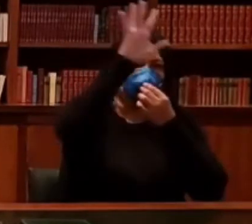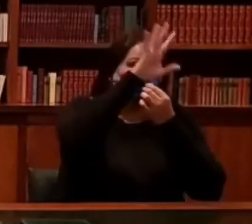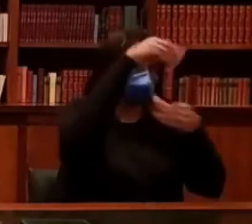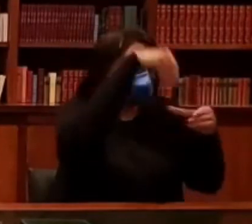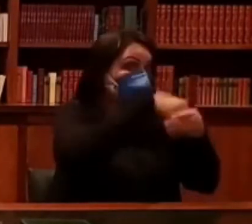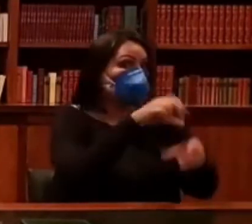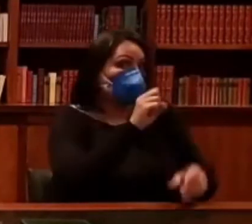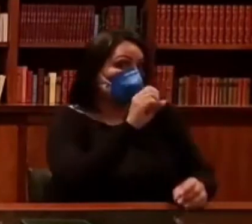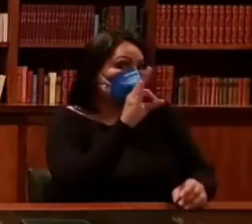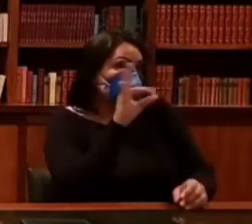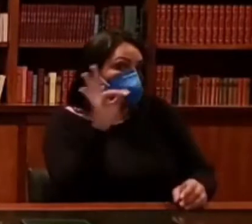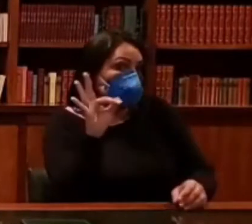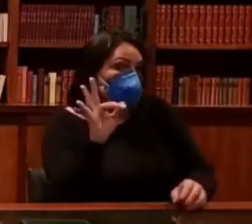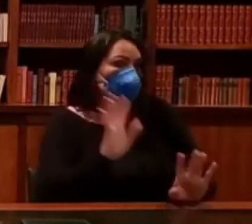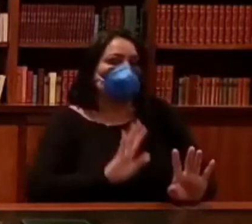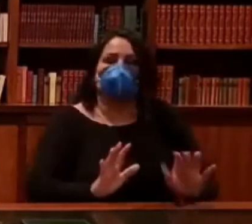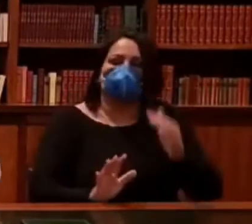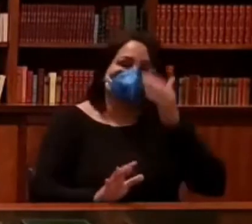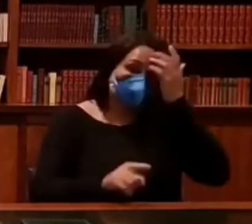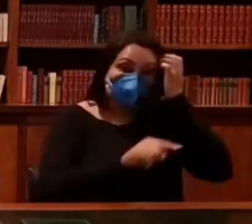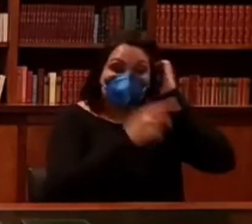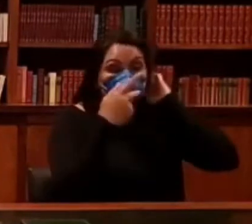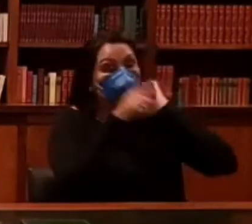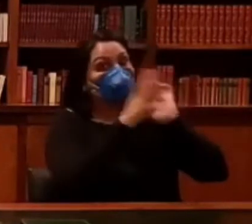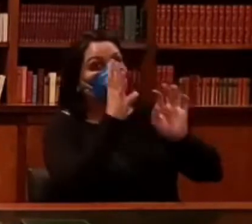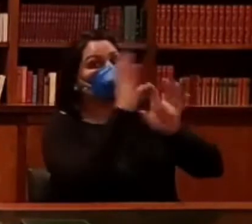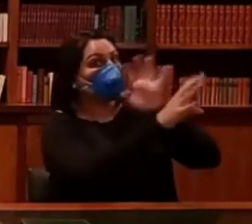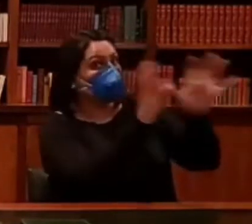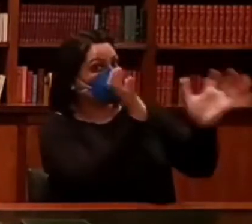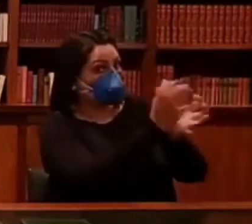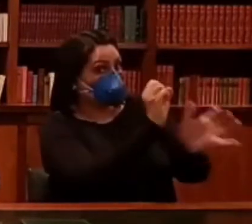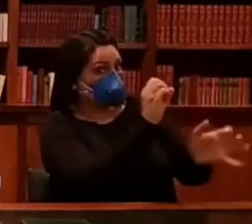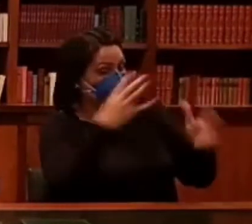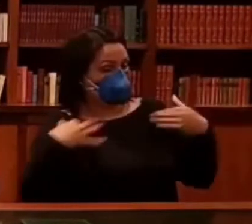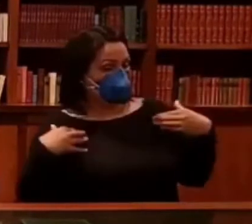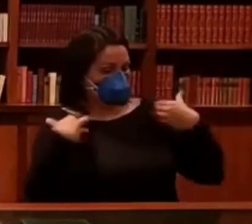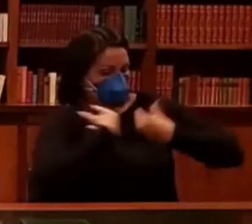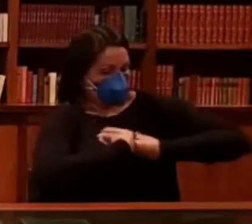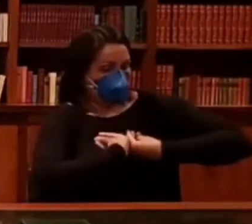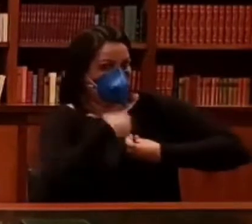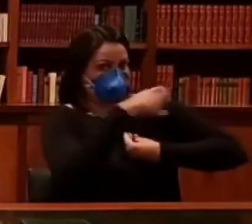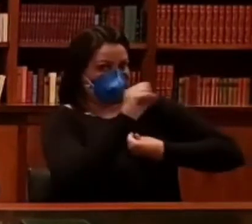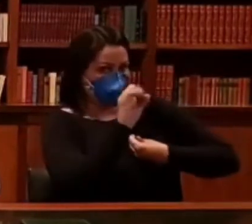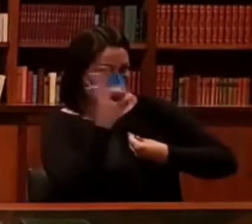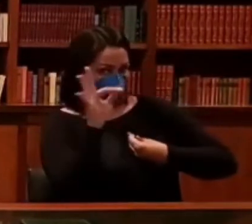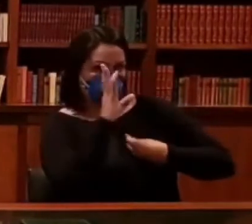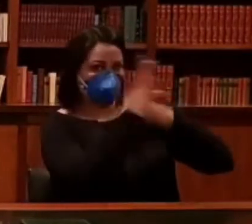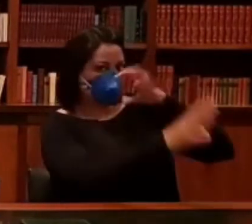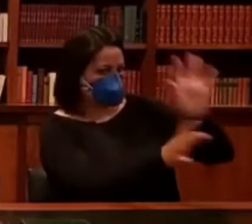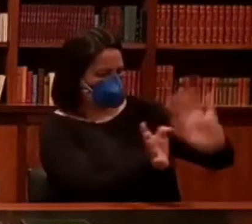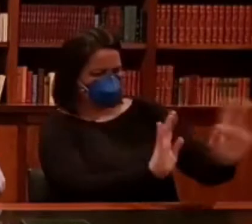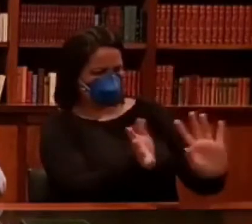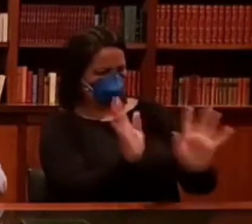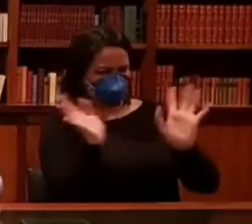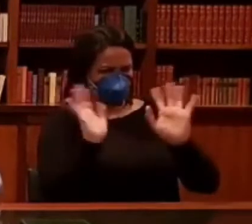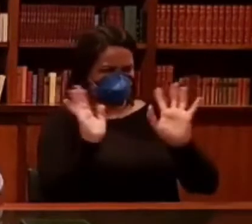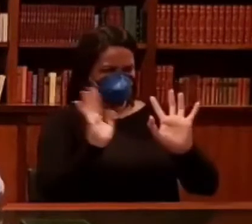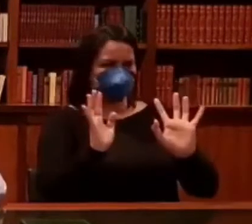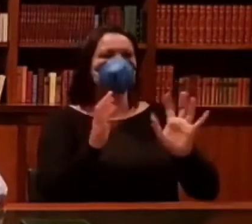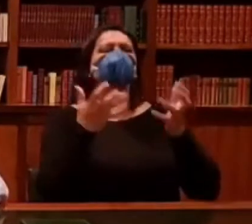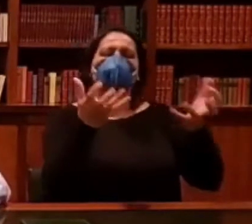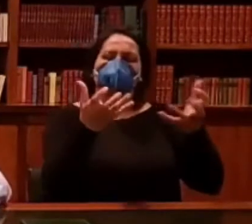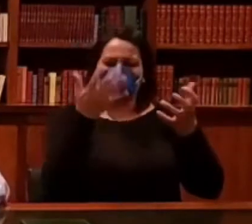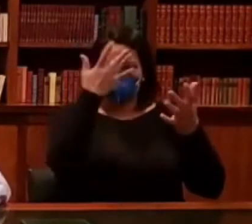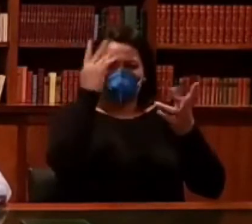Federal. Longe de dizer que os que estão lá não estão representando o Brasil. Longe disso. Eu não estou fazendo qualquer crítica ao Supremo Tribunal Federal. Quero que uma pessoa que tenha uma